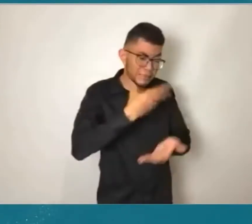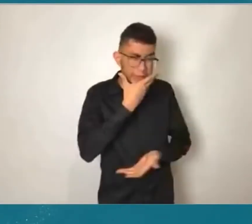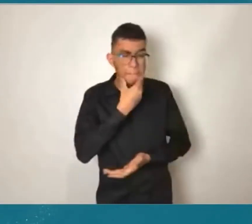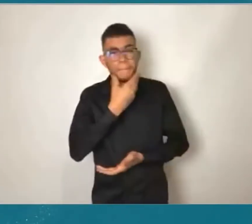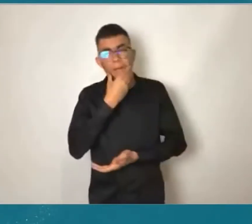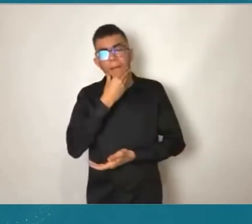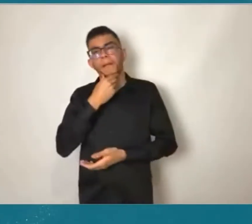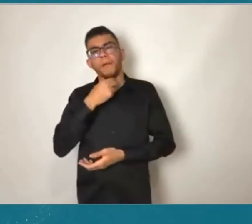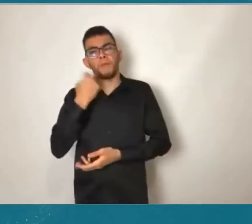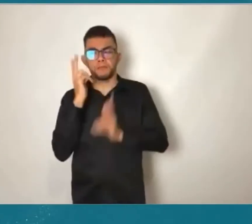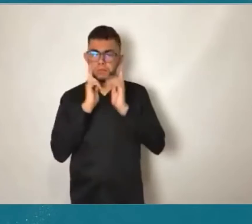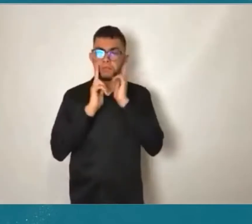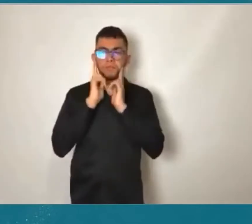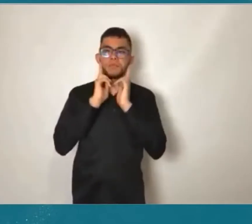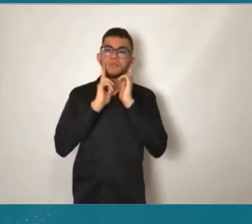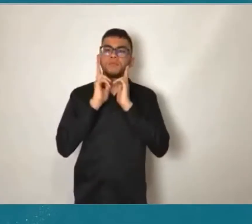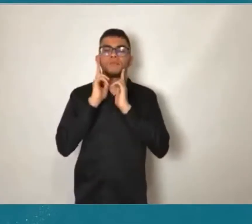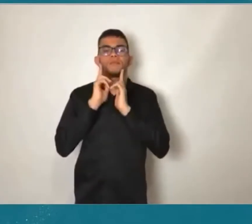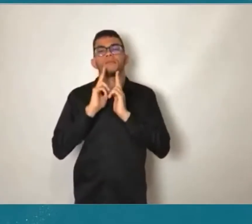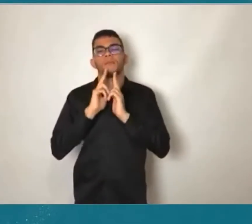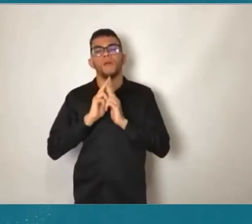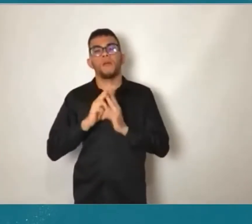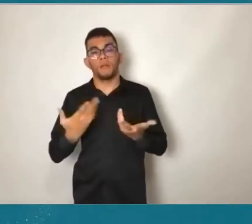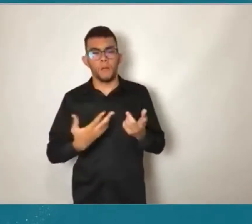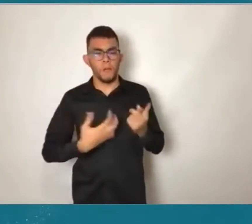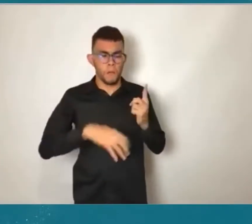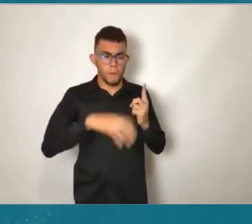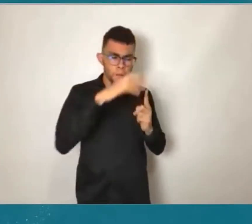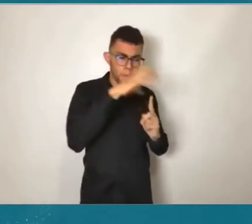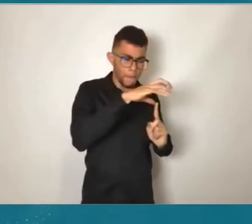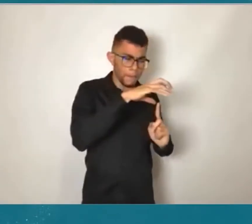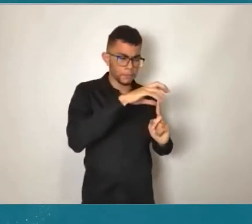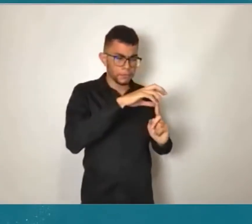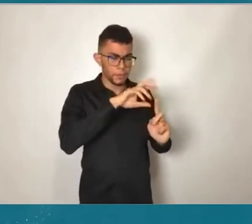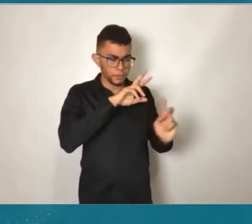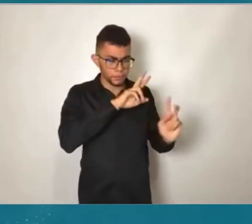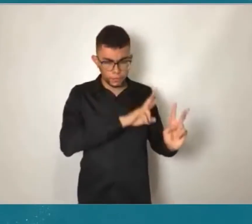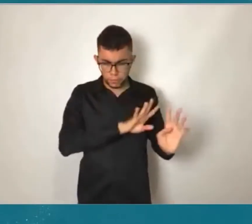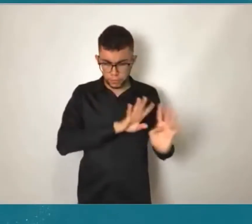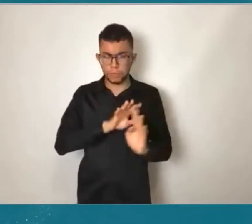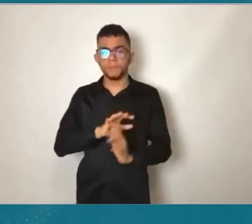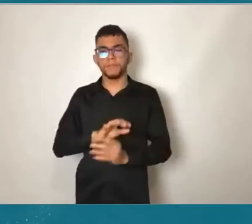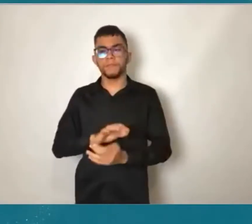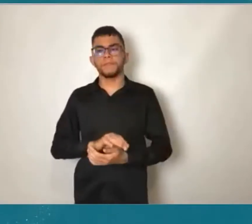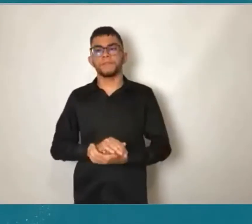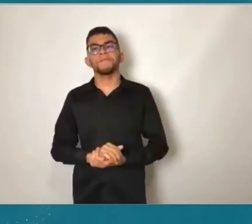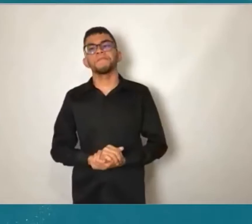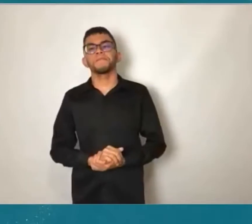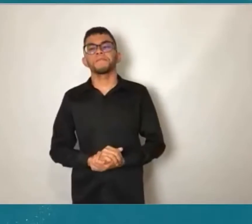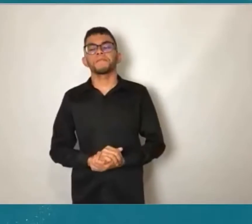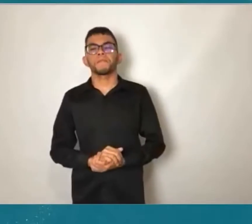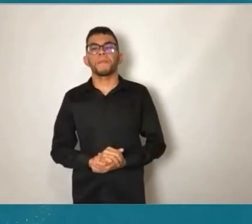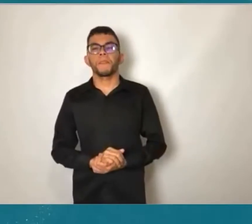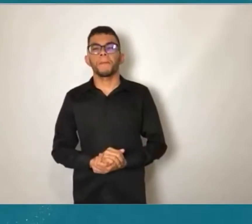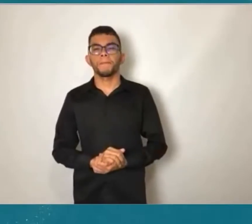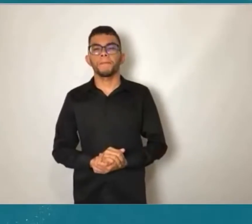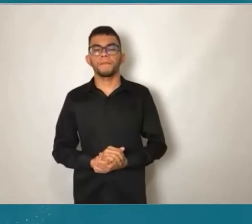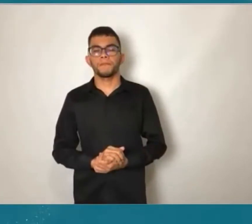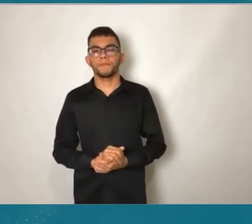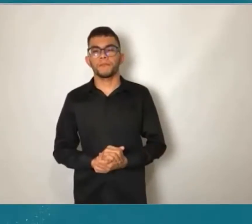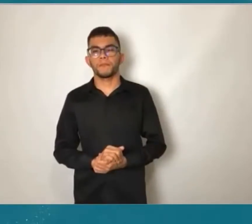primeiro cumprimento dessa profecia. Então esse menino mal cresceu. O que aconteceu?